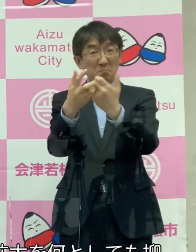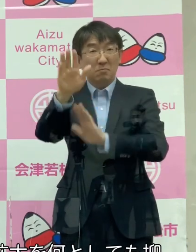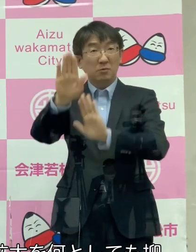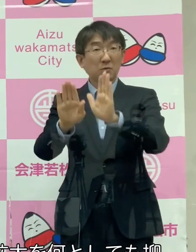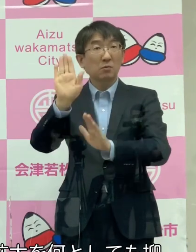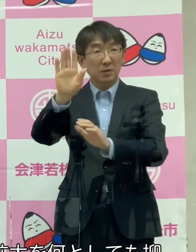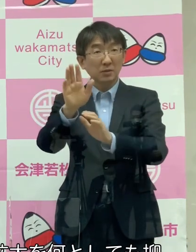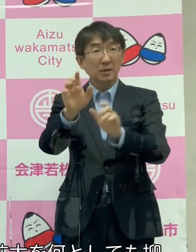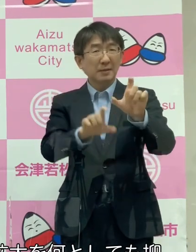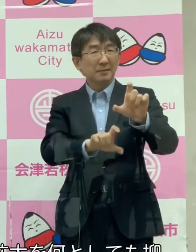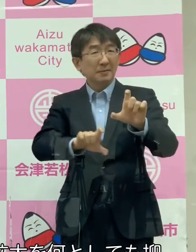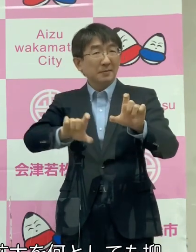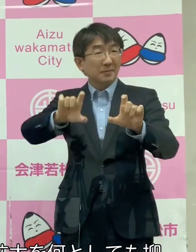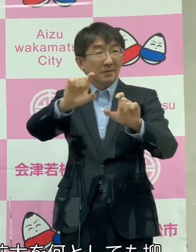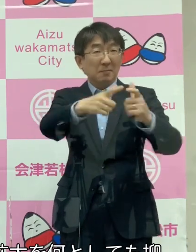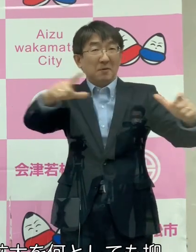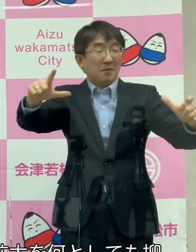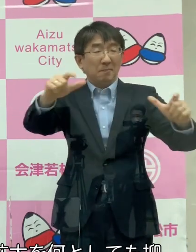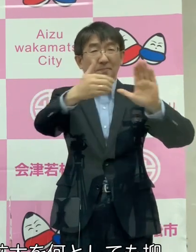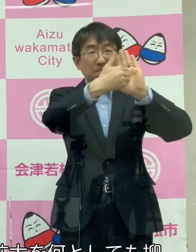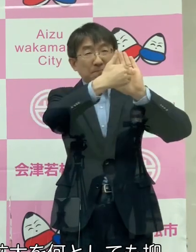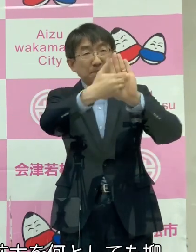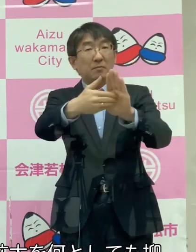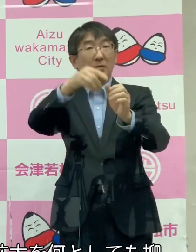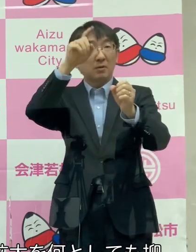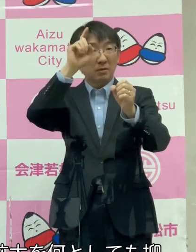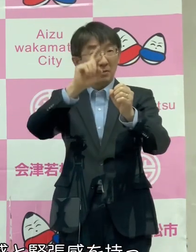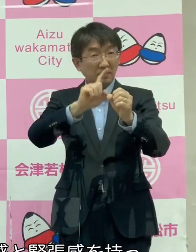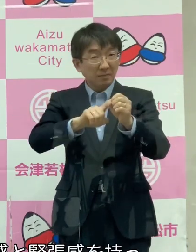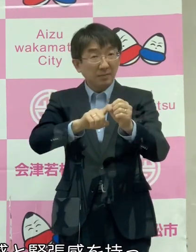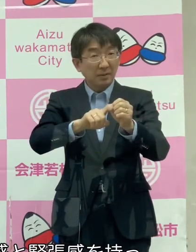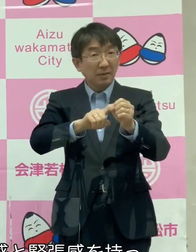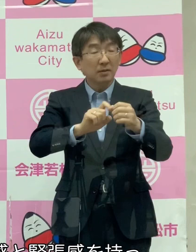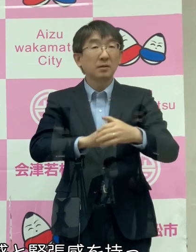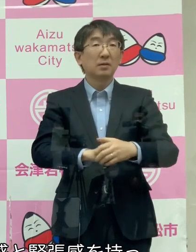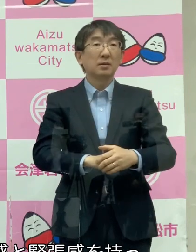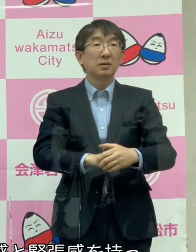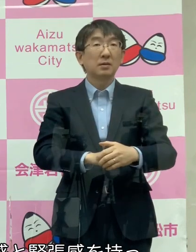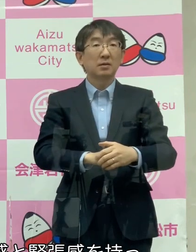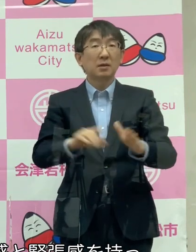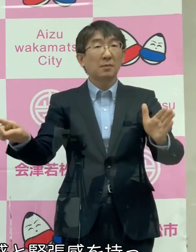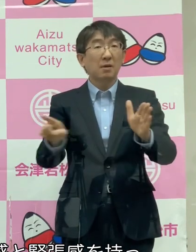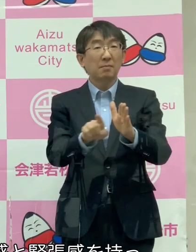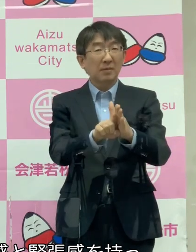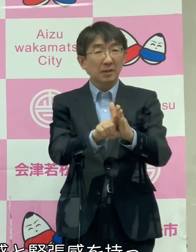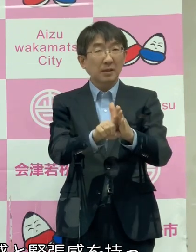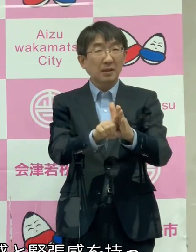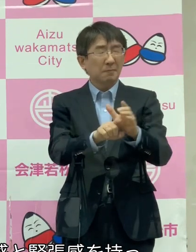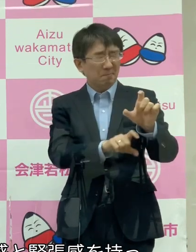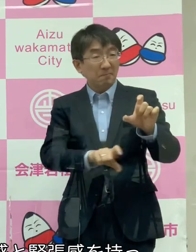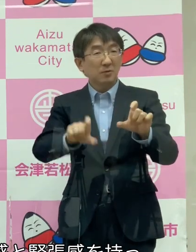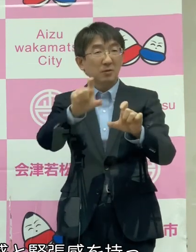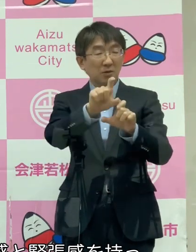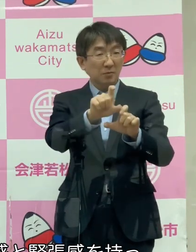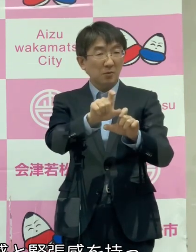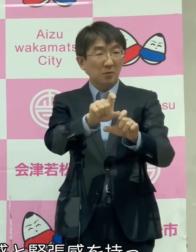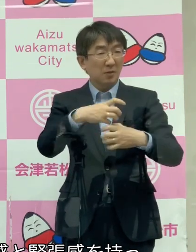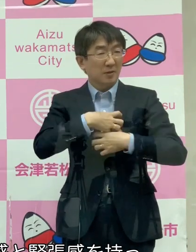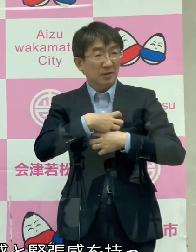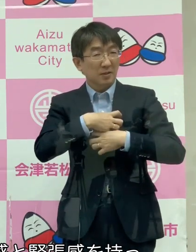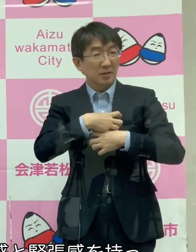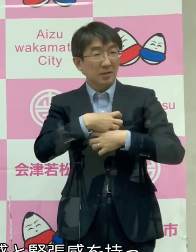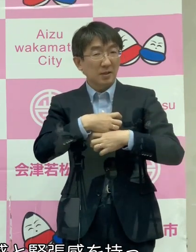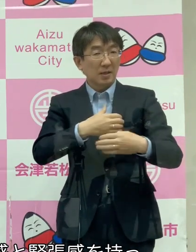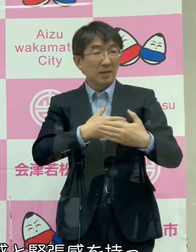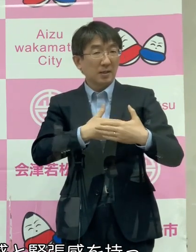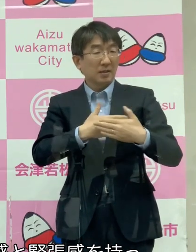ためさらなる感染拡大を何としても抑えていく必要がありますので、これまで以上に強い危機感と緊張感を持